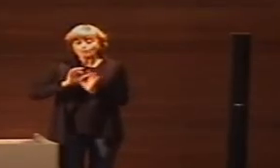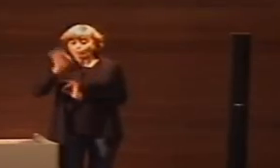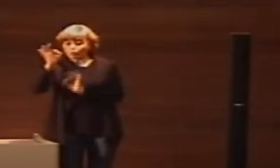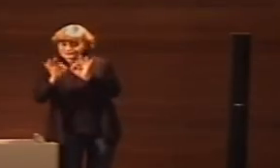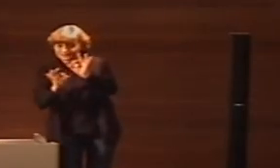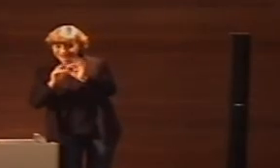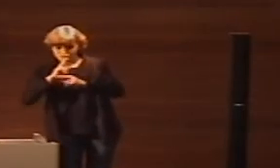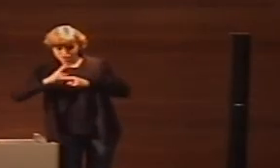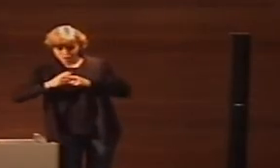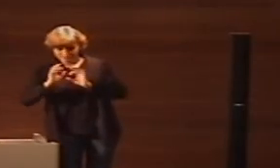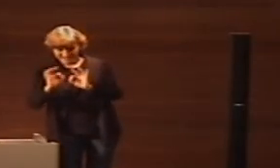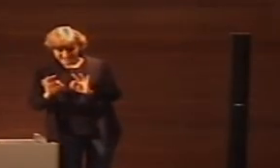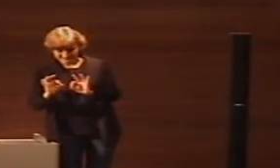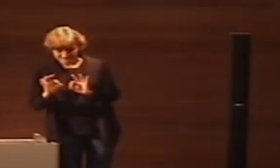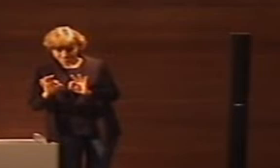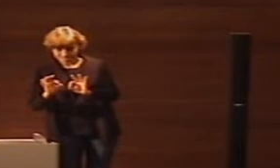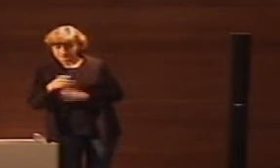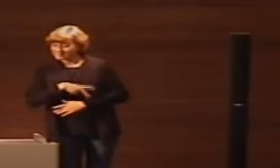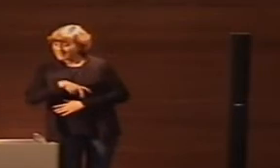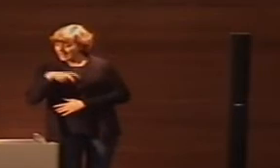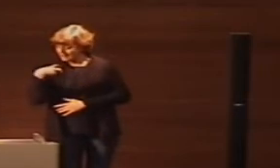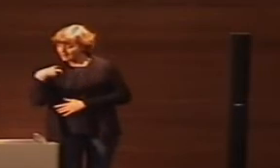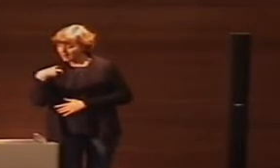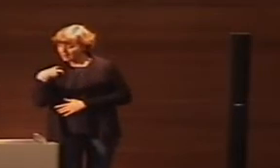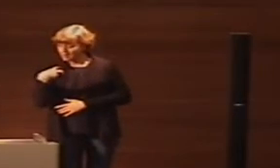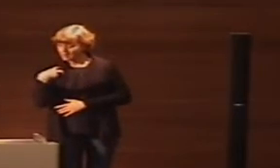residuos, por lo general,